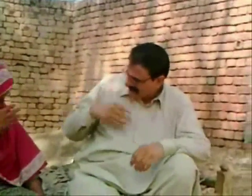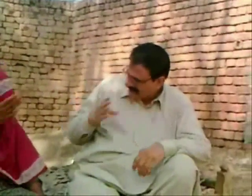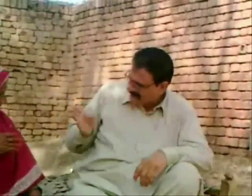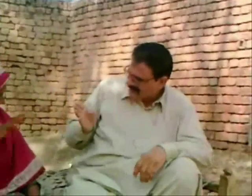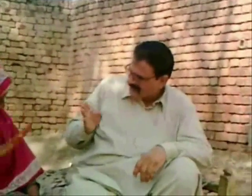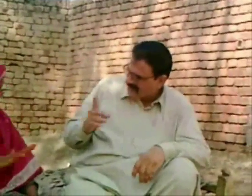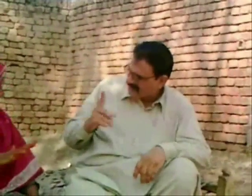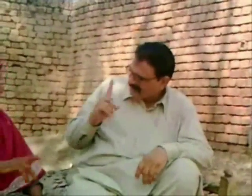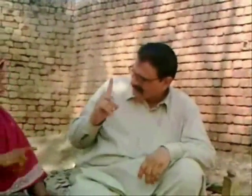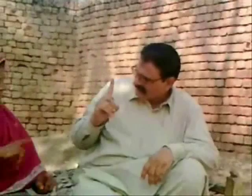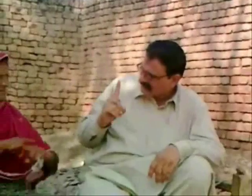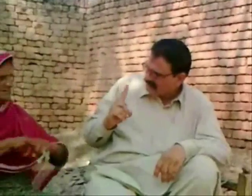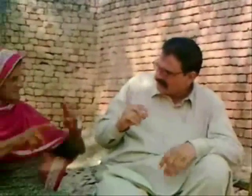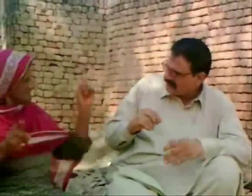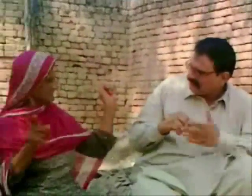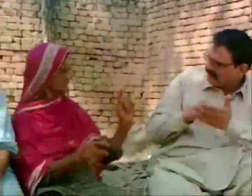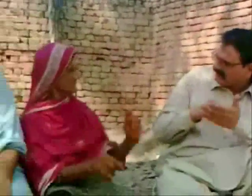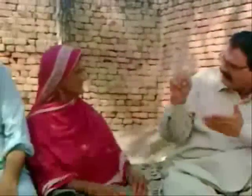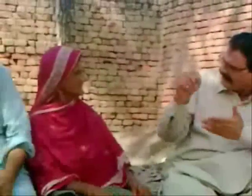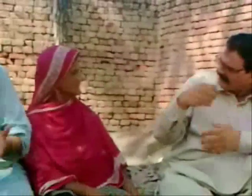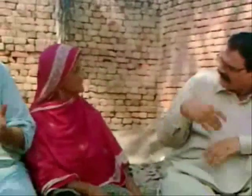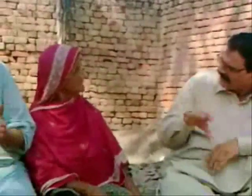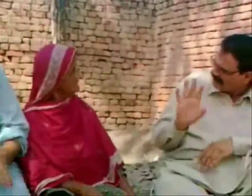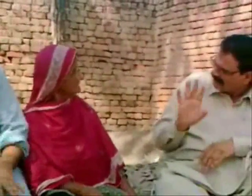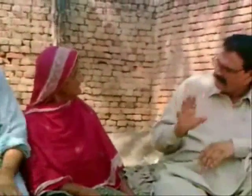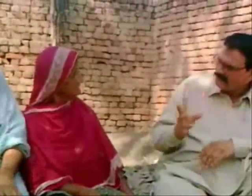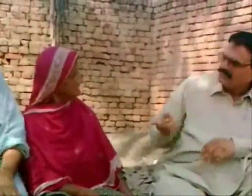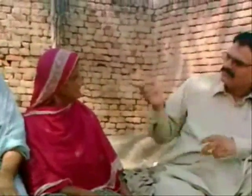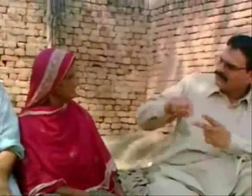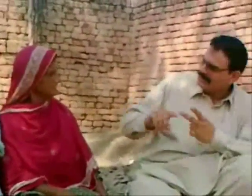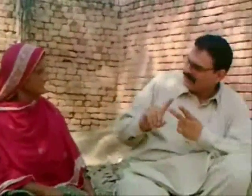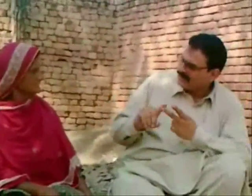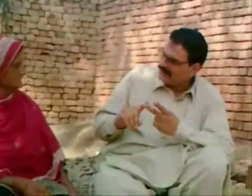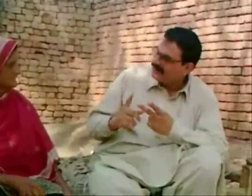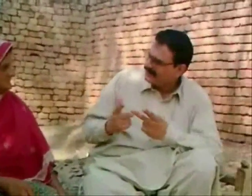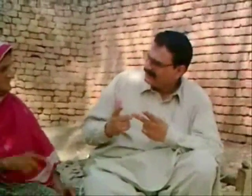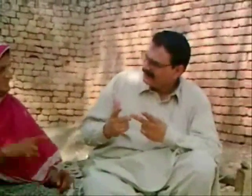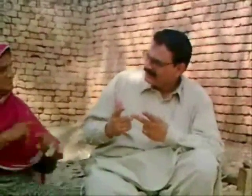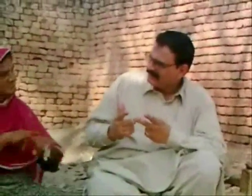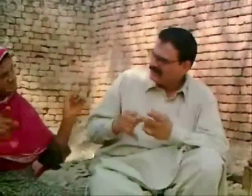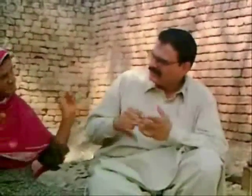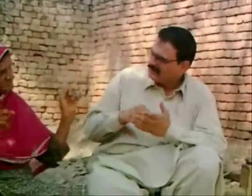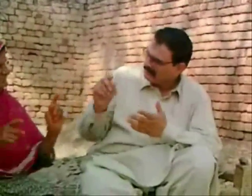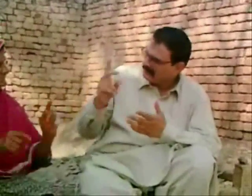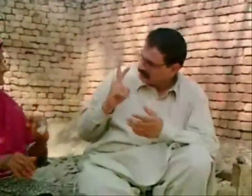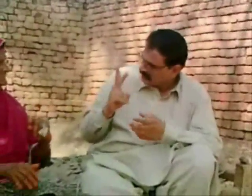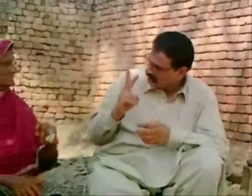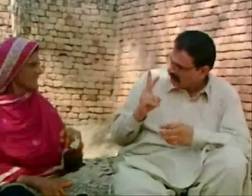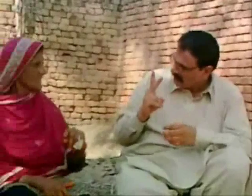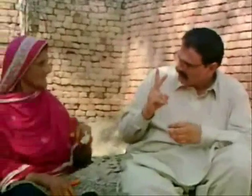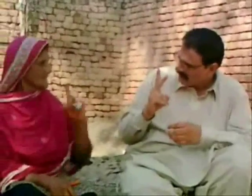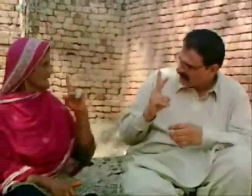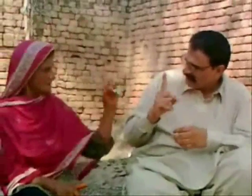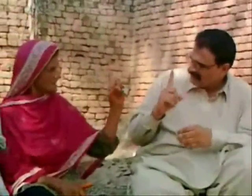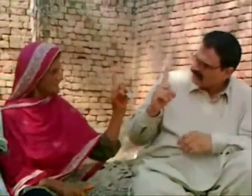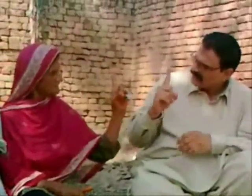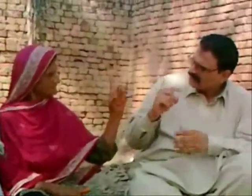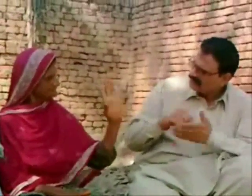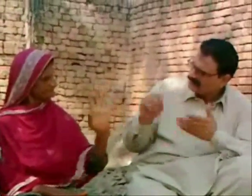को पाला पोसा, बहुत मुश्किलों से उनको बड़ा किया, उनकी शादी की। जब मैंने उनकी शादियां कर दी तो वो अपनी अपनी बीवियों